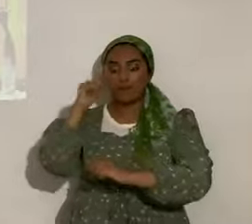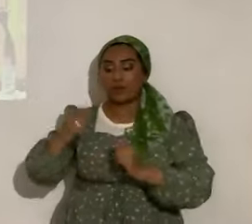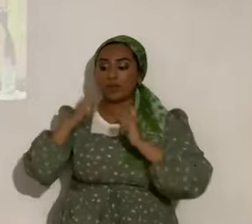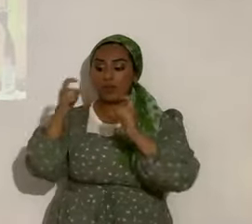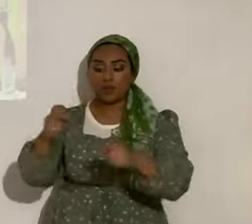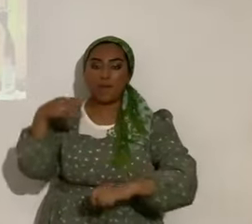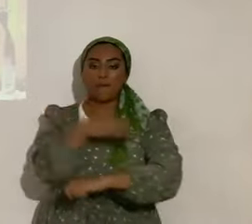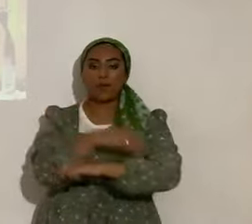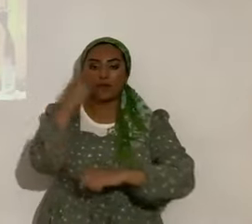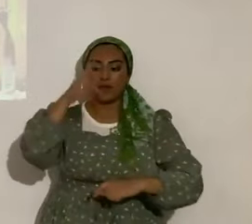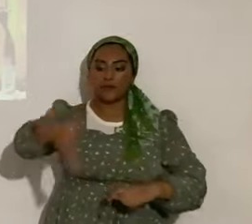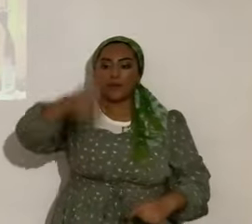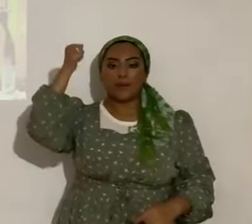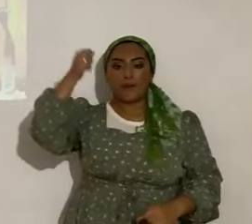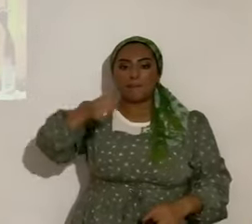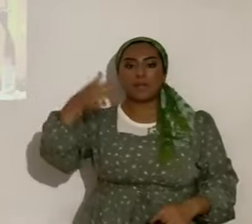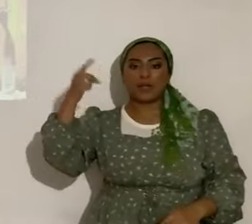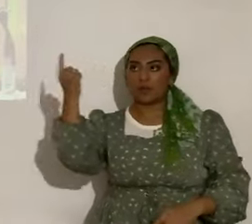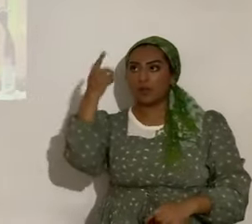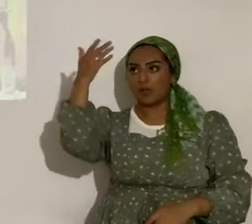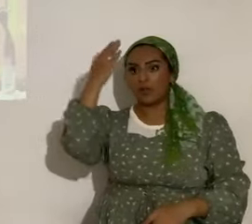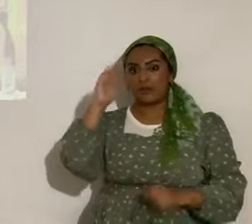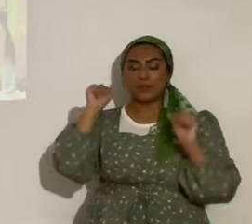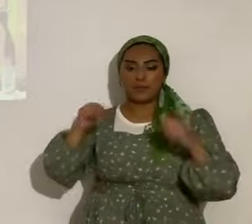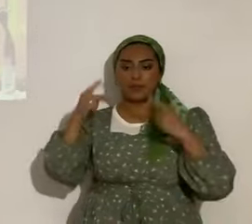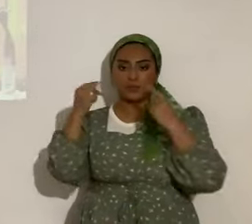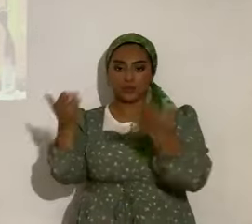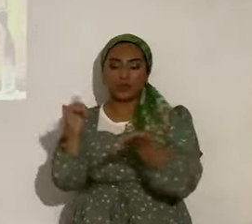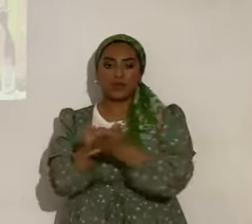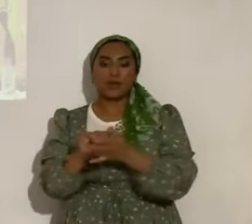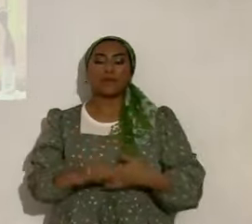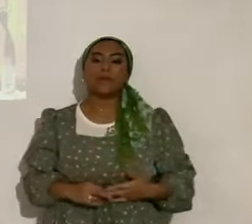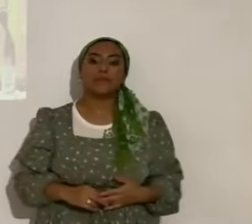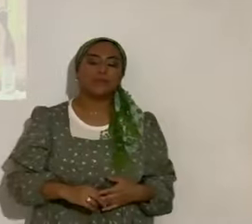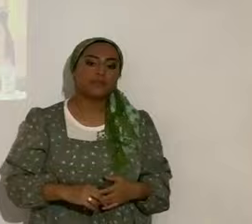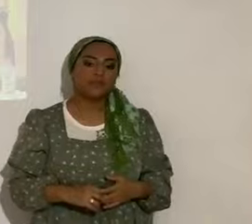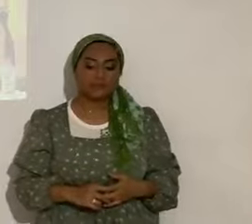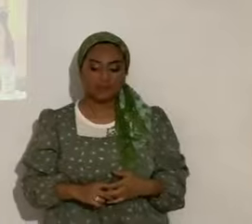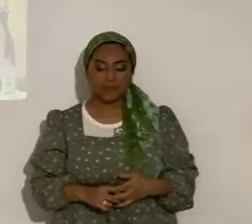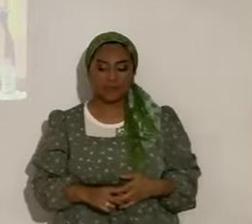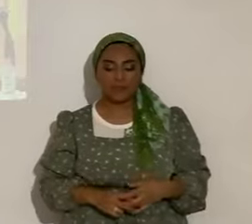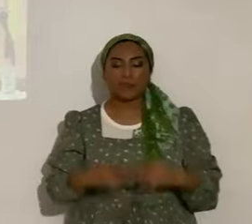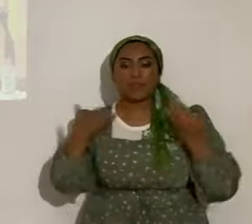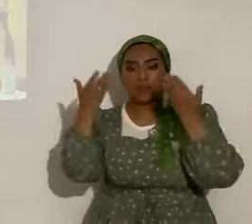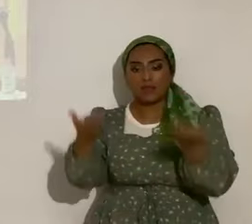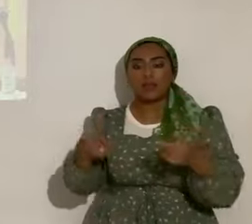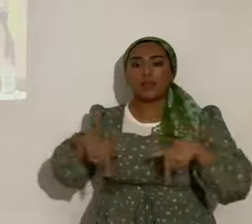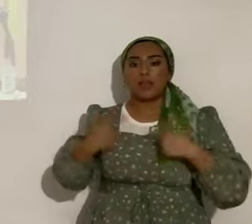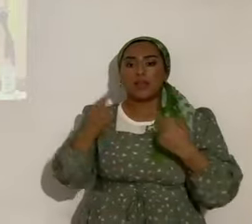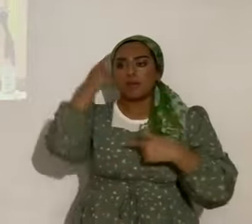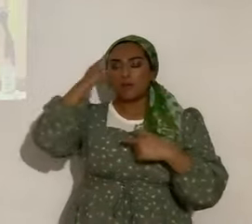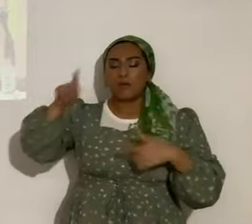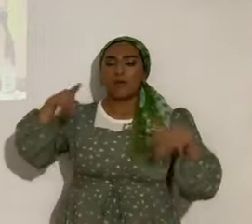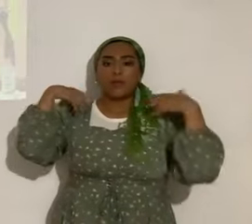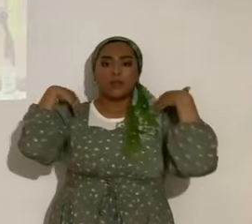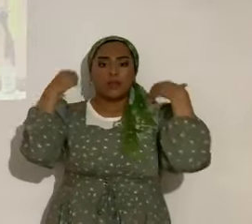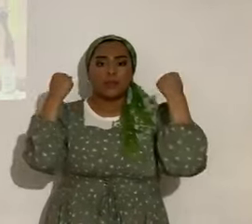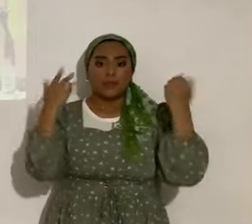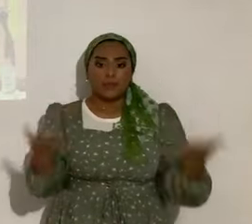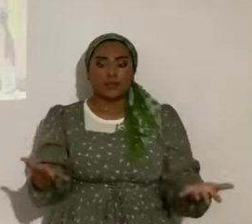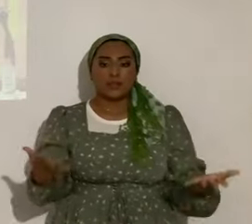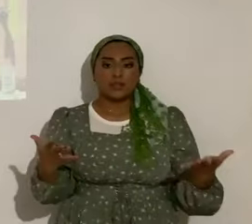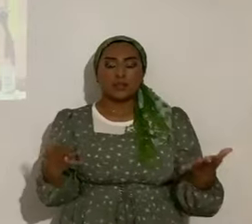para tomarla otra vez. Aleluya, solamente Elohim puede hacer eso. ¿Sí? Y dio su vida por muchos. No dice